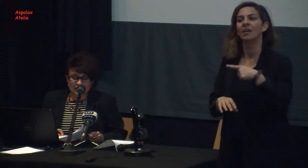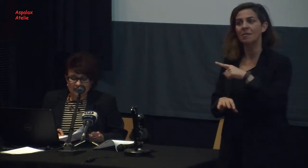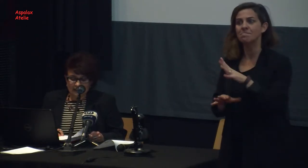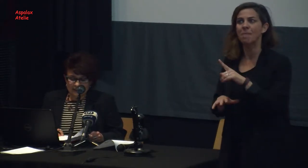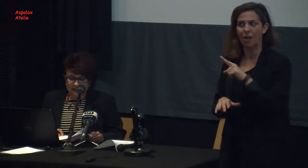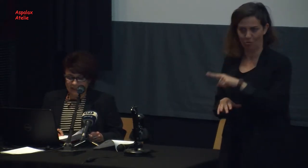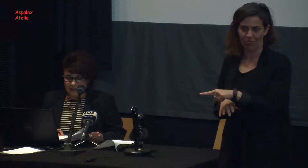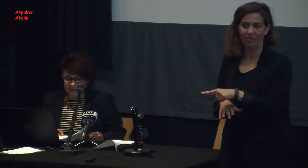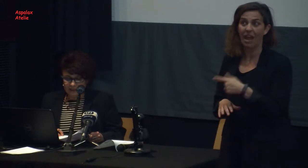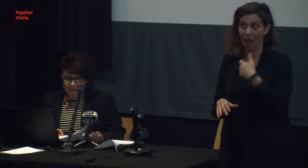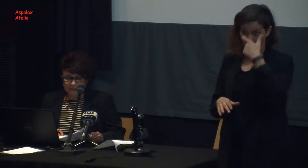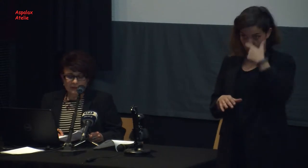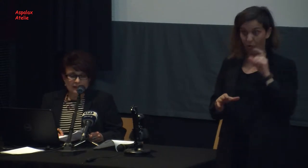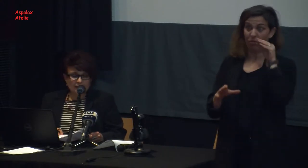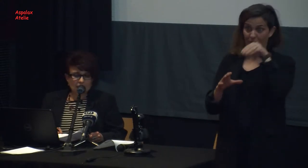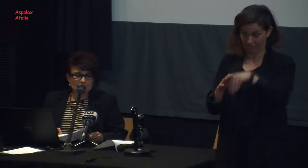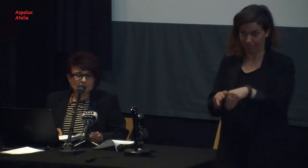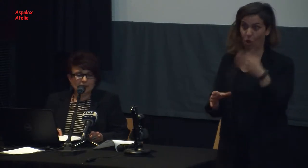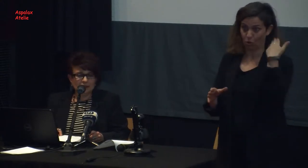Αυτή η κλινική